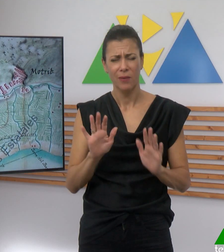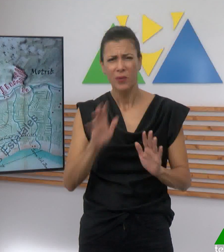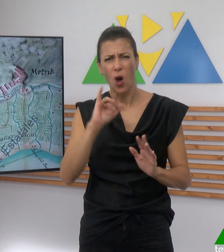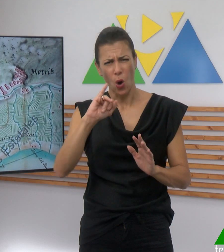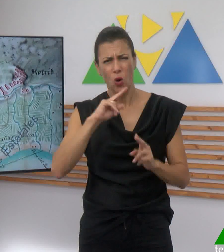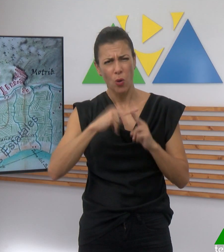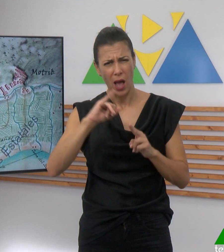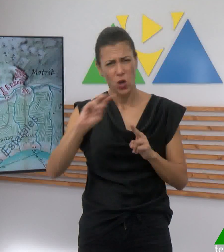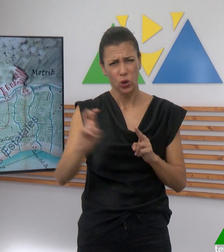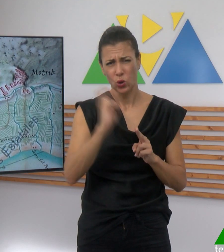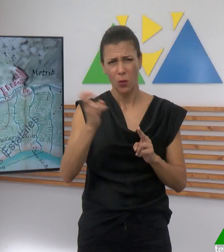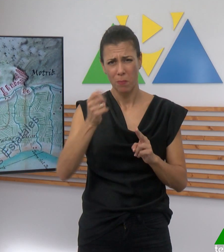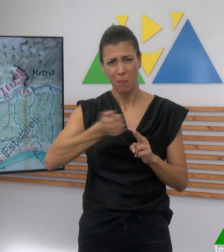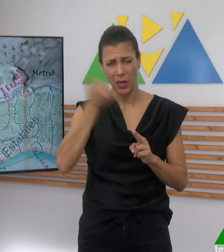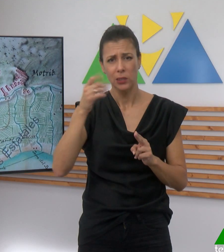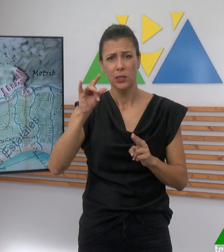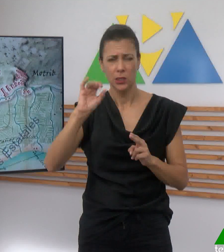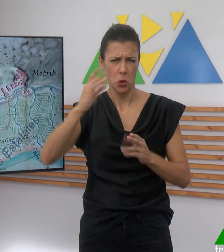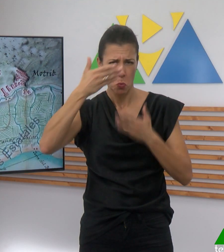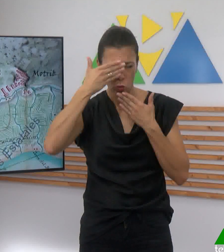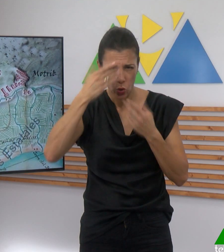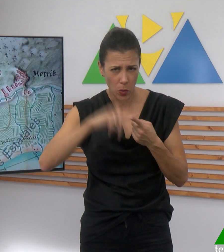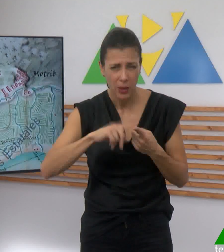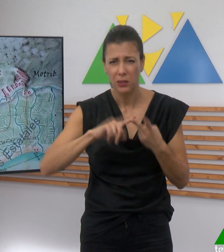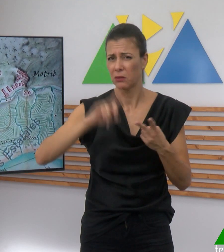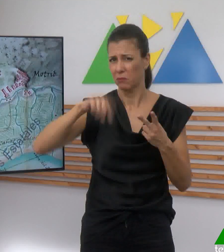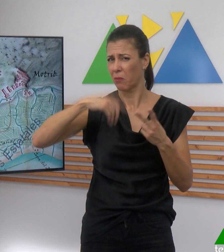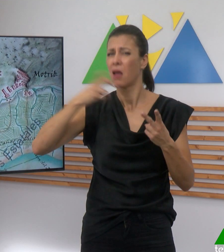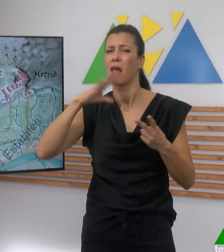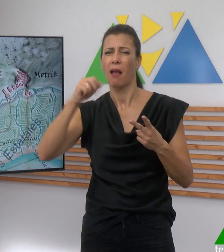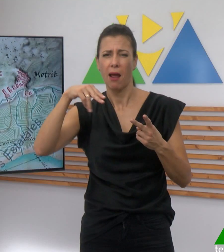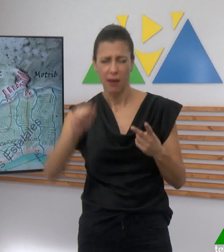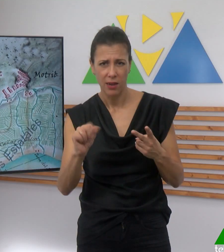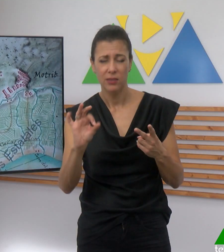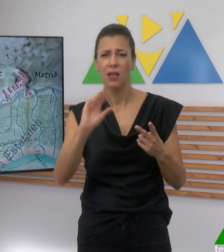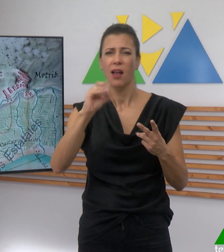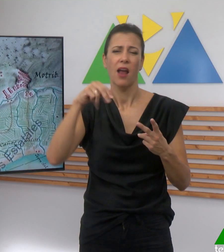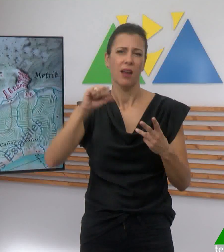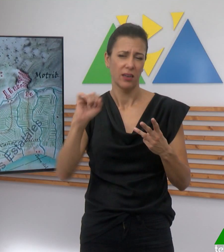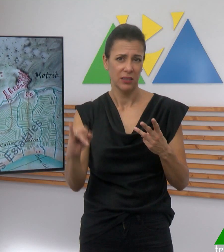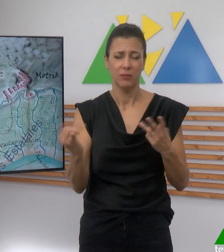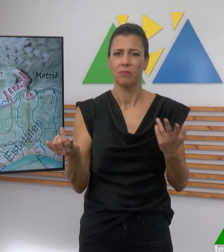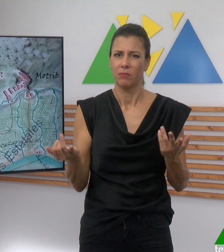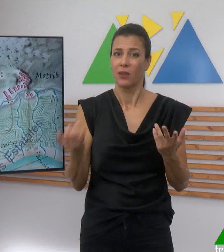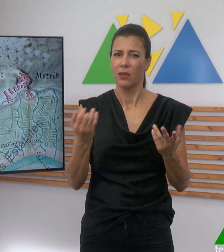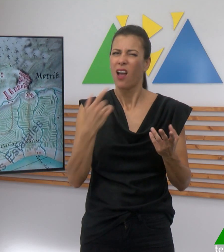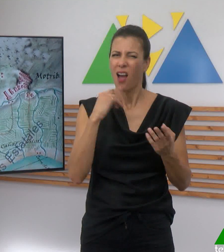más hay nombres musulmanes canat y son pagos que aparecen en el